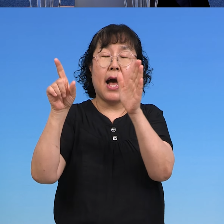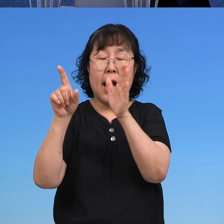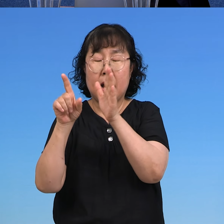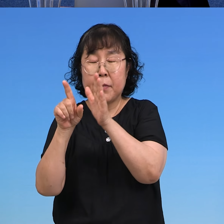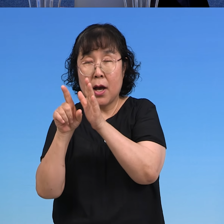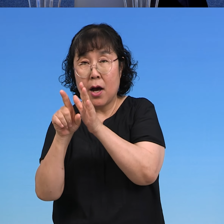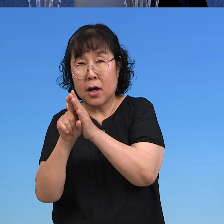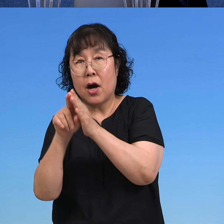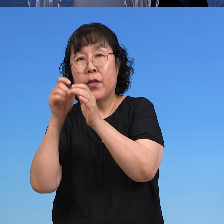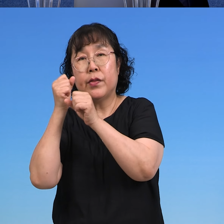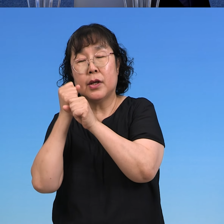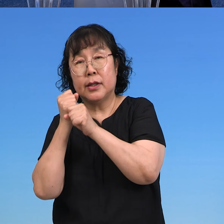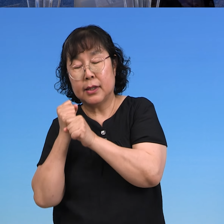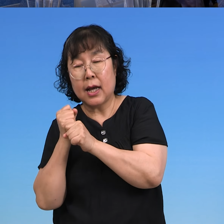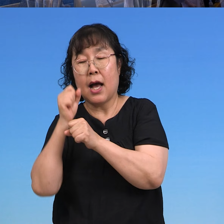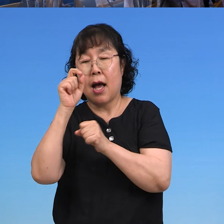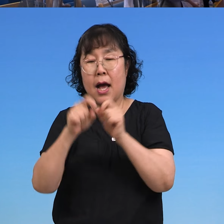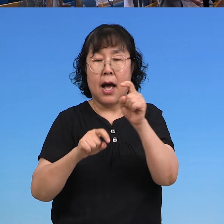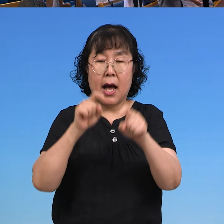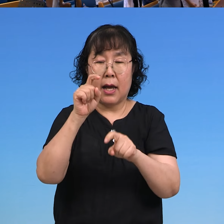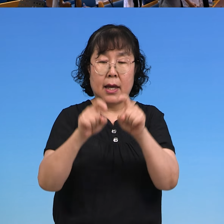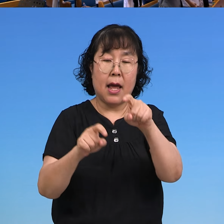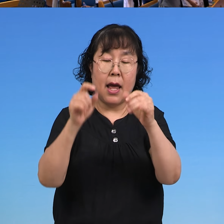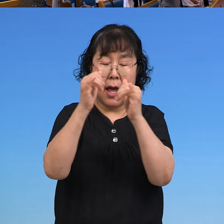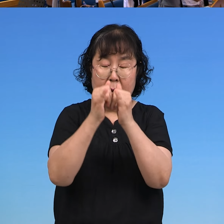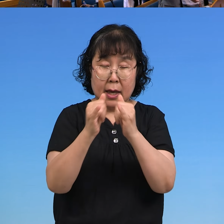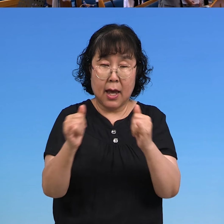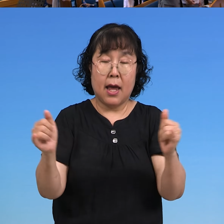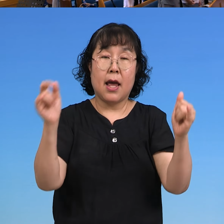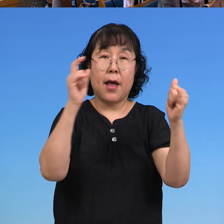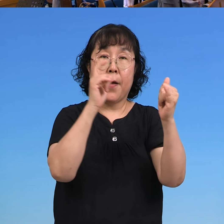신뢰하며 걷는 자에게